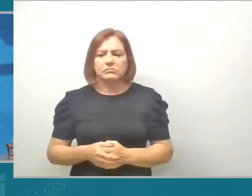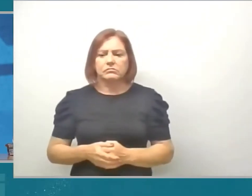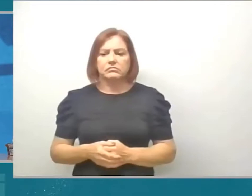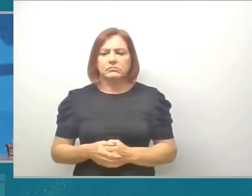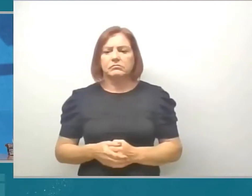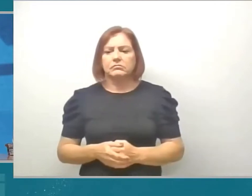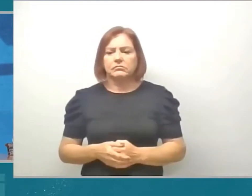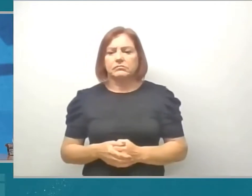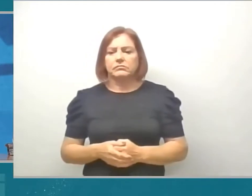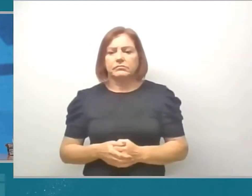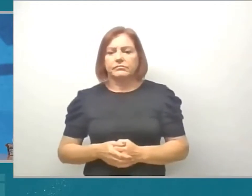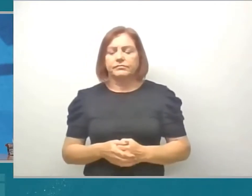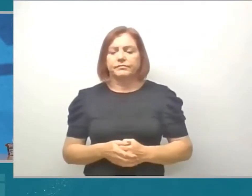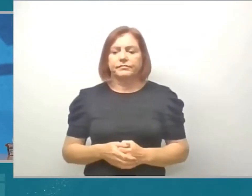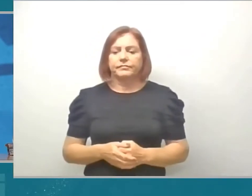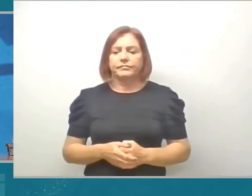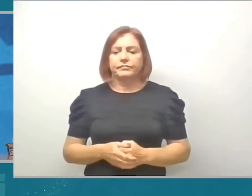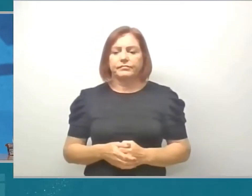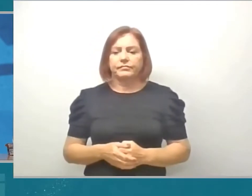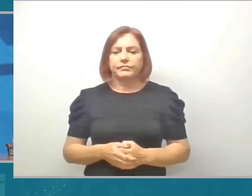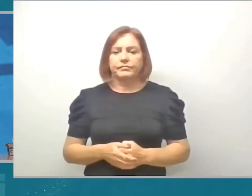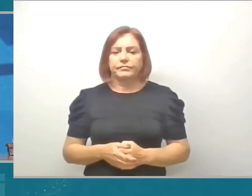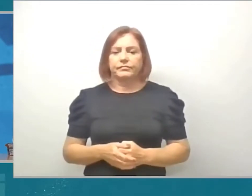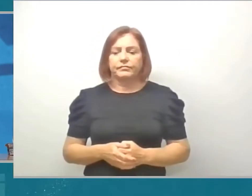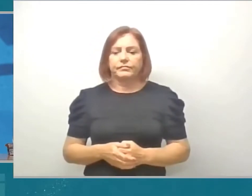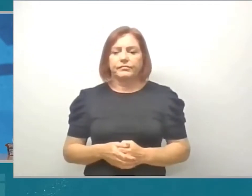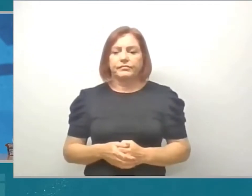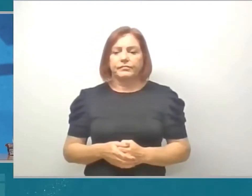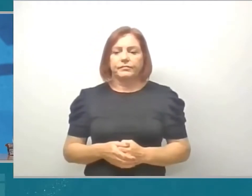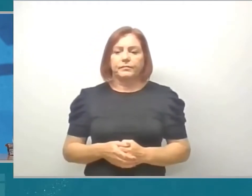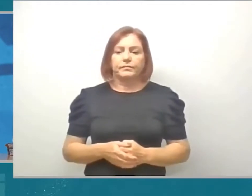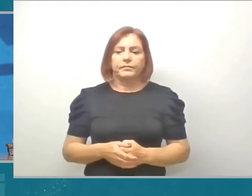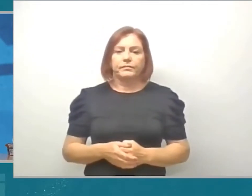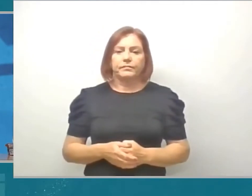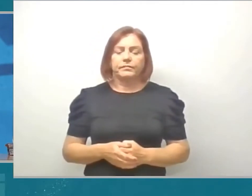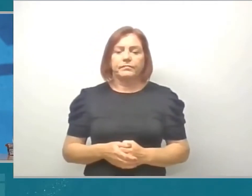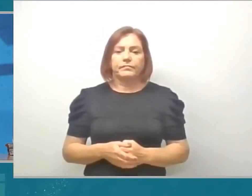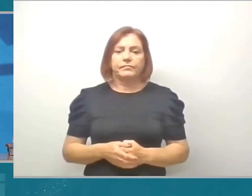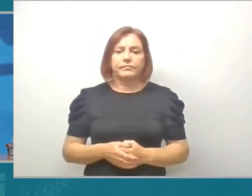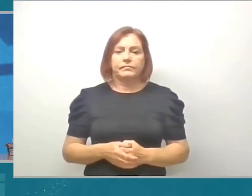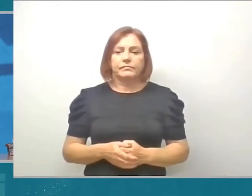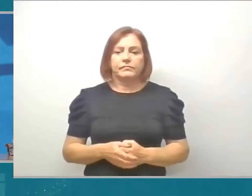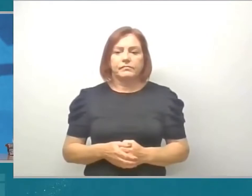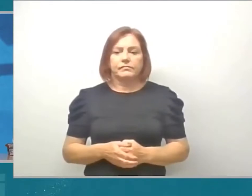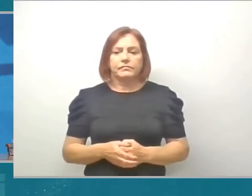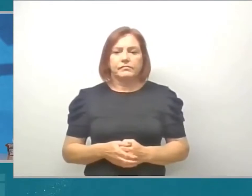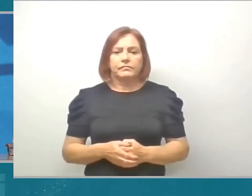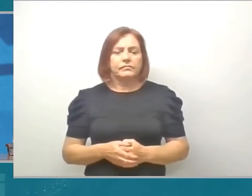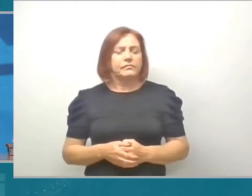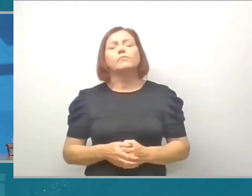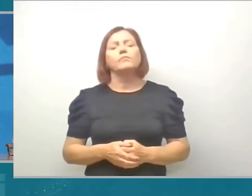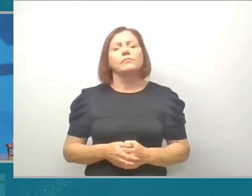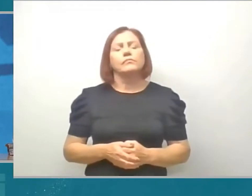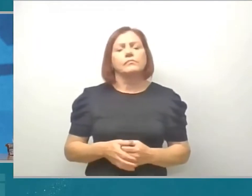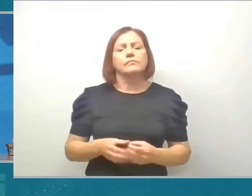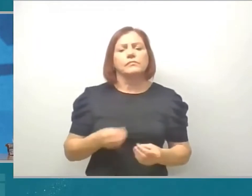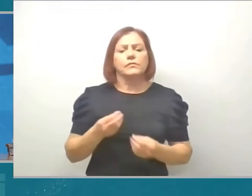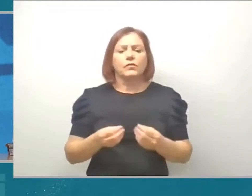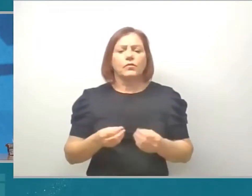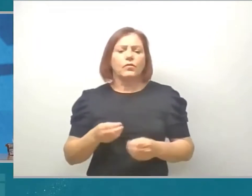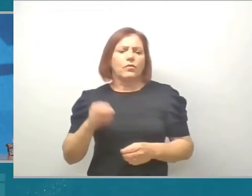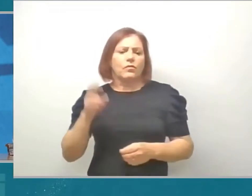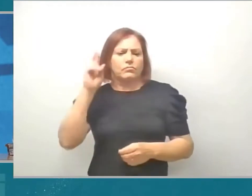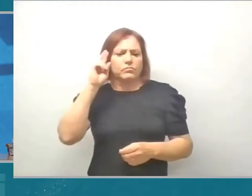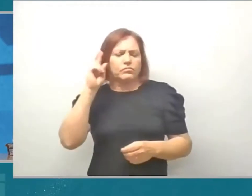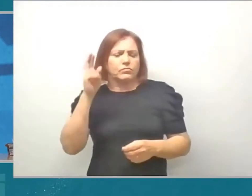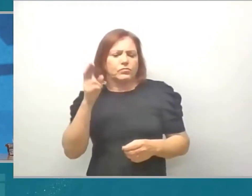Ora, João estava batizando Enom. É, ou seja, se o Senhor está na frente da cena, então João tinha que